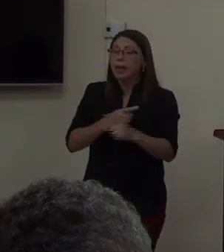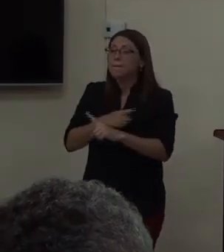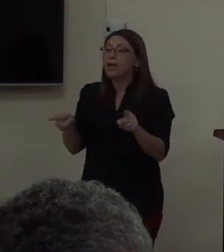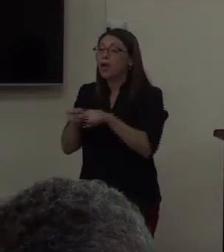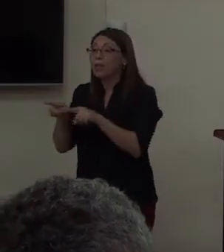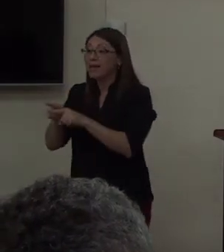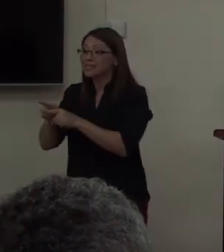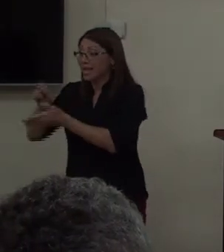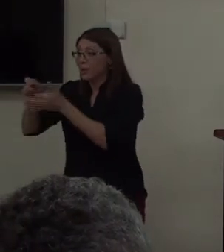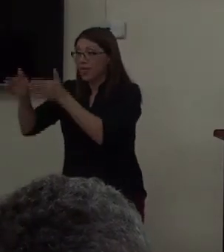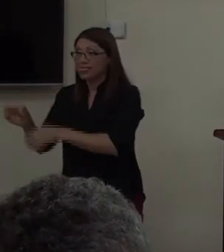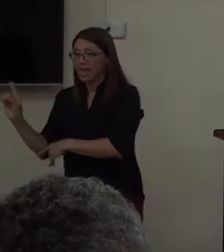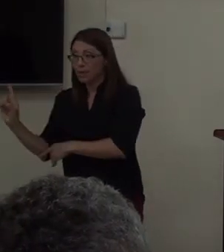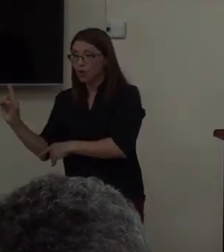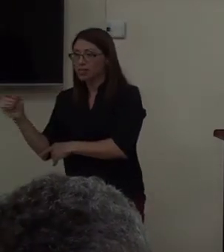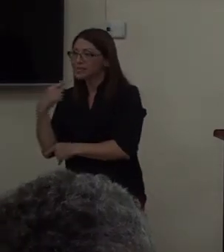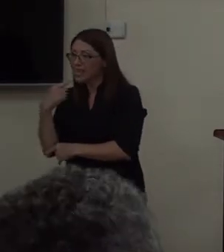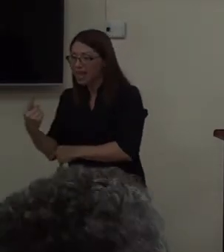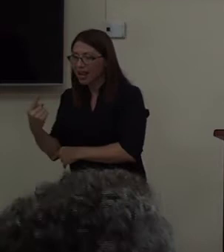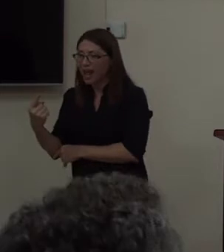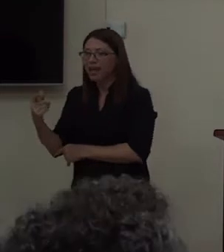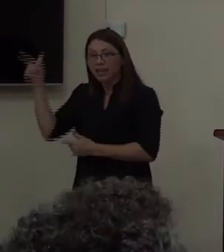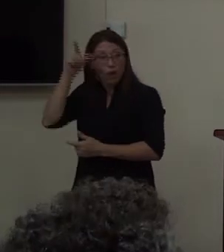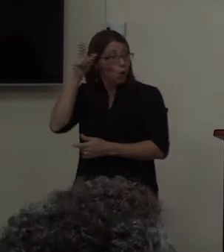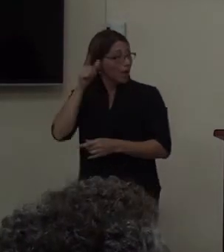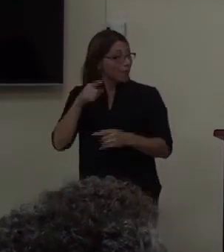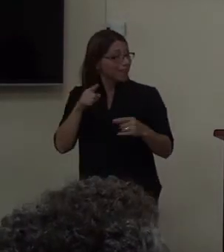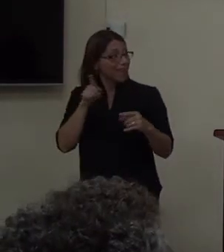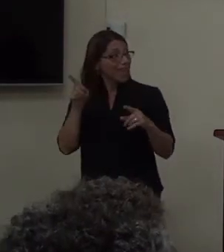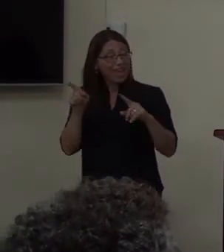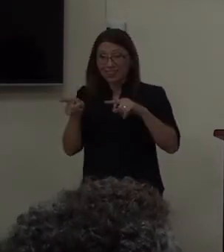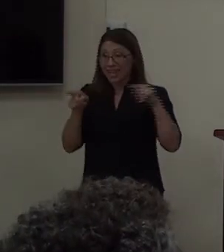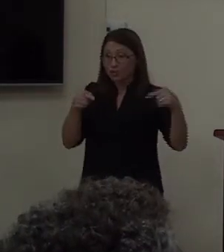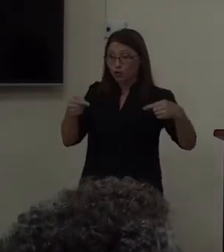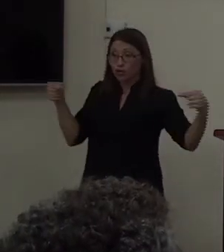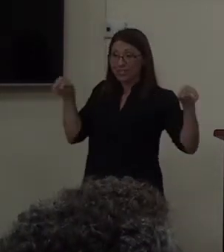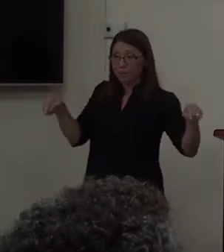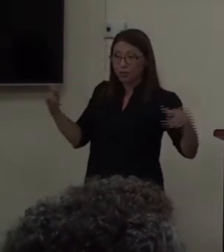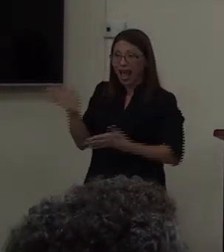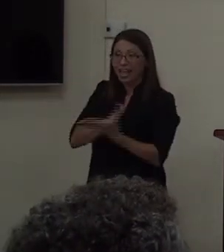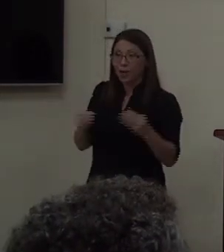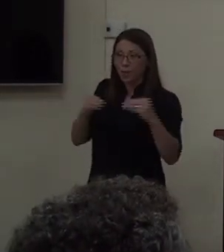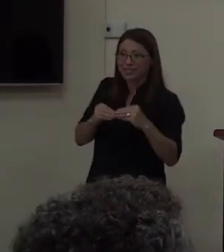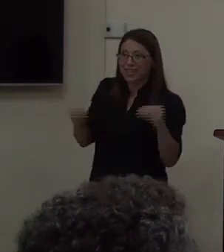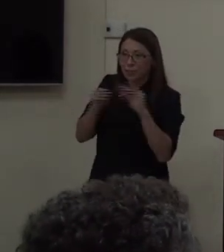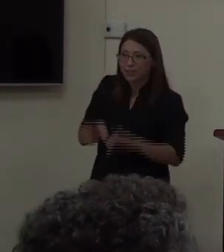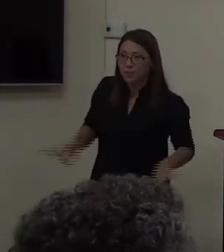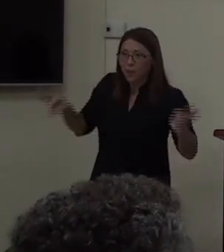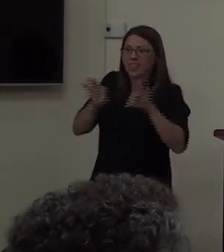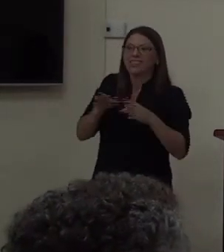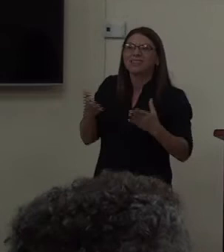Diamond señala que obviamente entre estos dos extremos hay algo más, que es lo más importante, es lo más numeroso, que